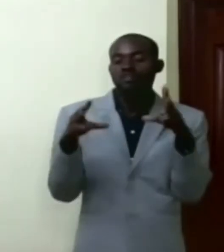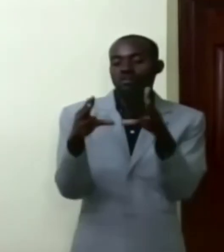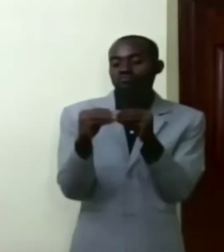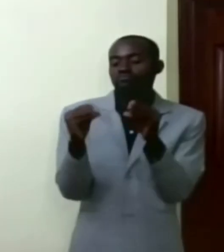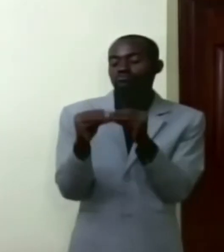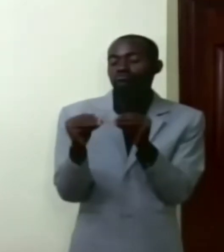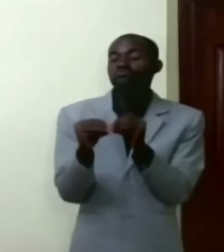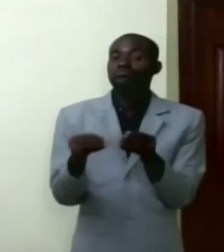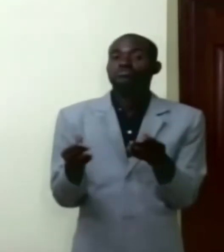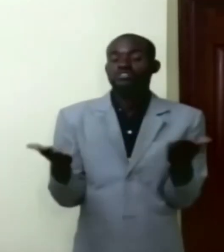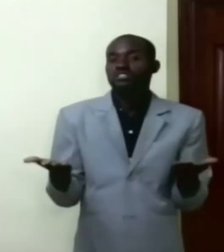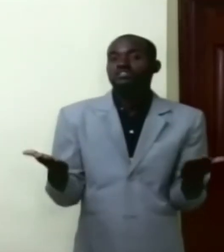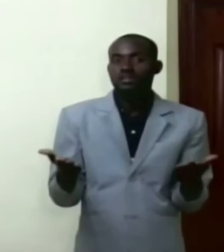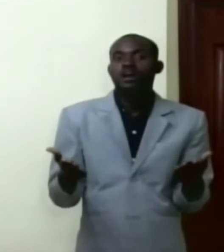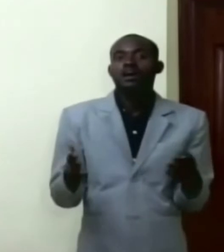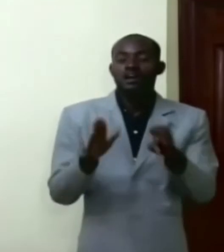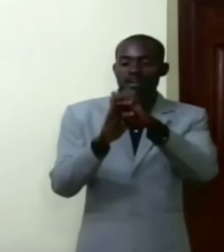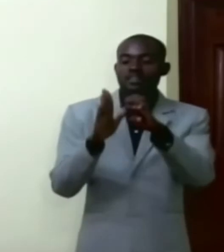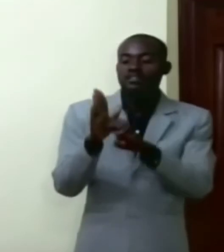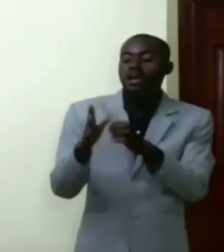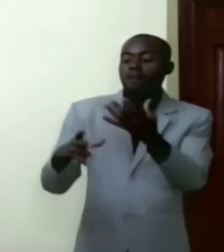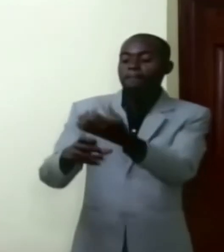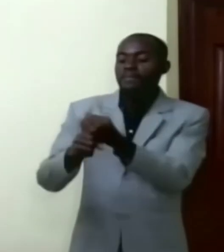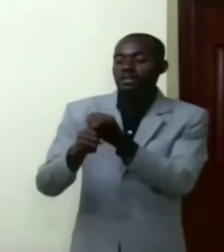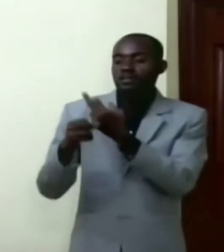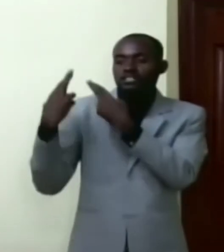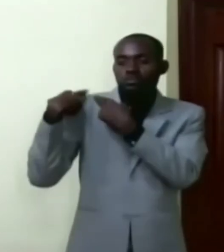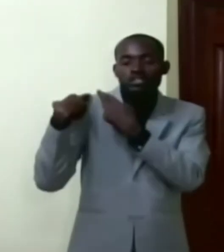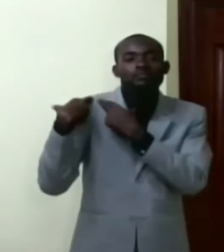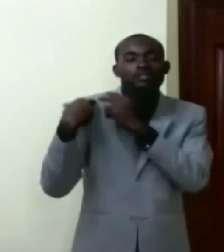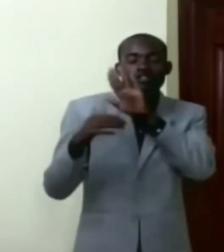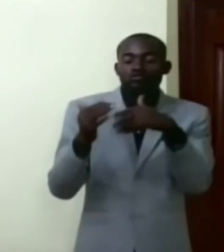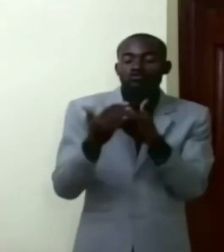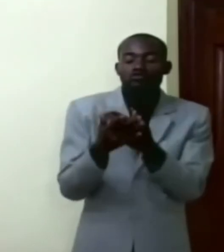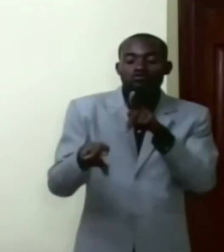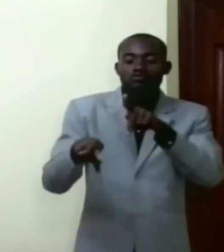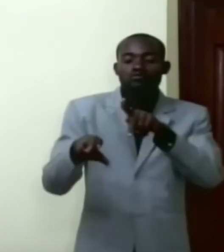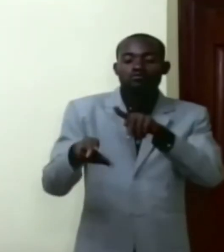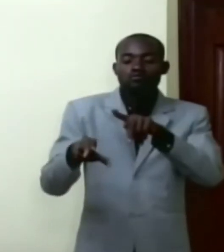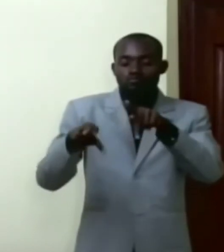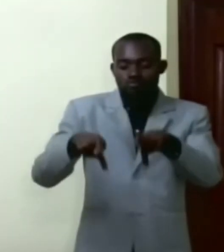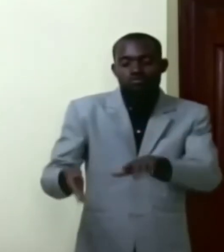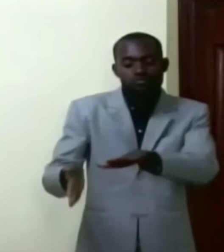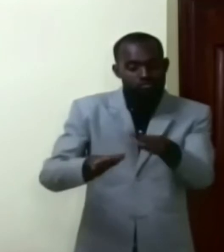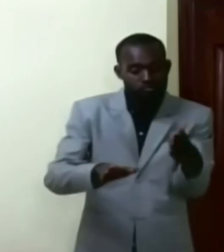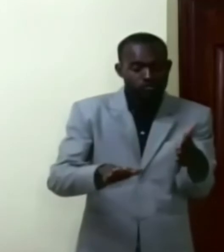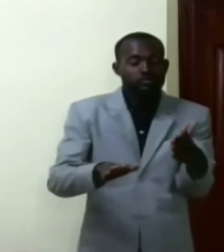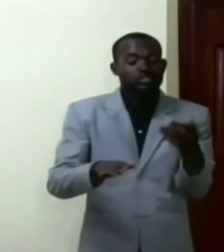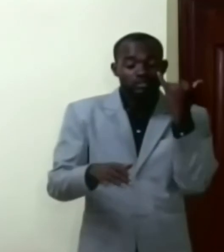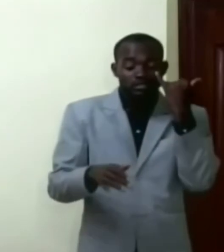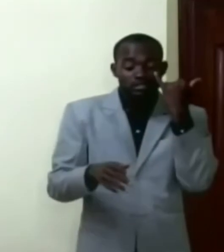le cadavre en charge. Ça veut dire, un monde qui meurt dans le coronavirus,